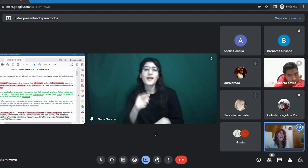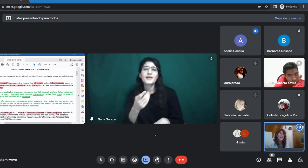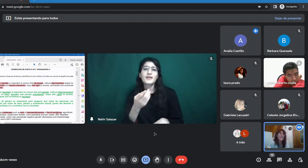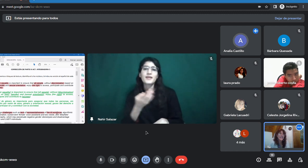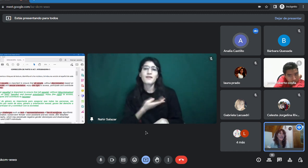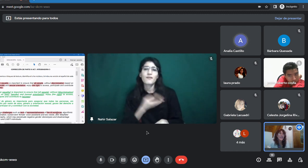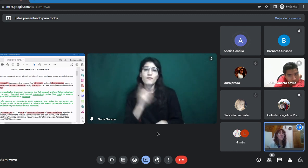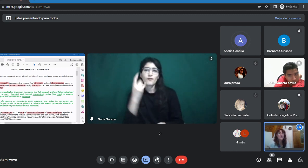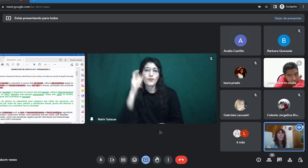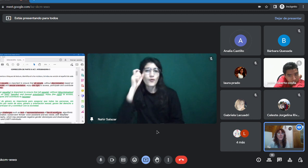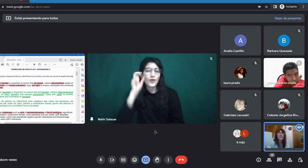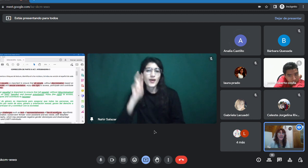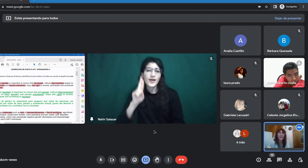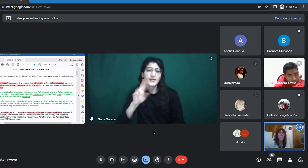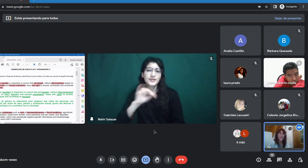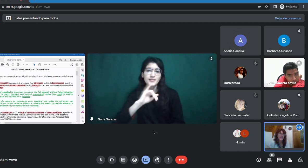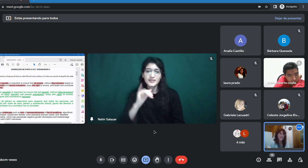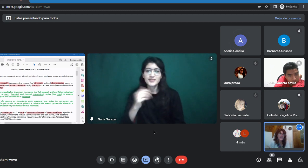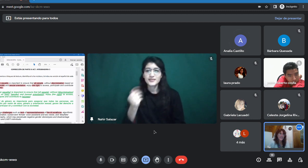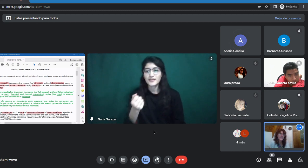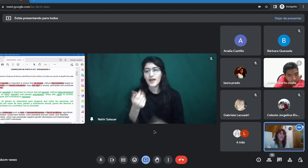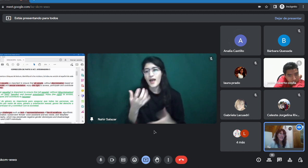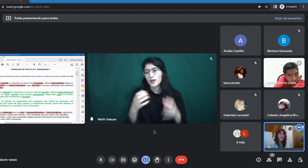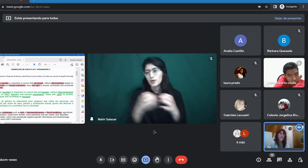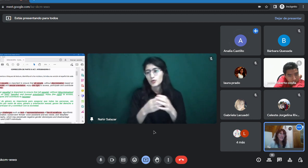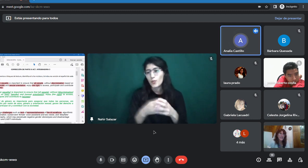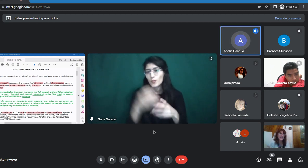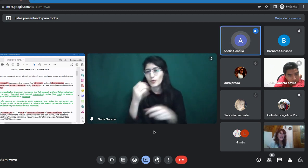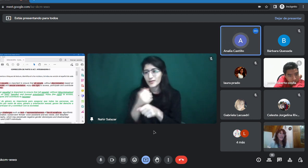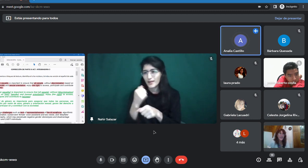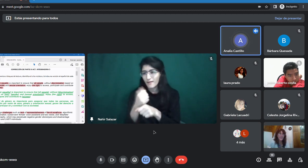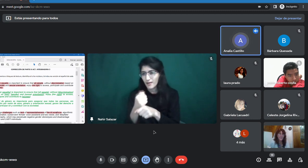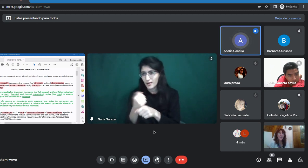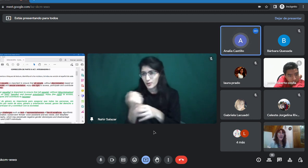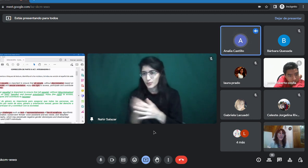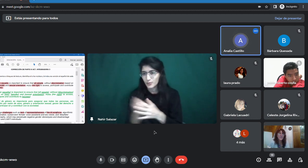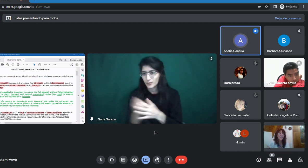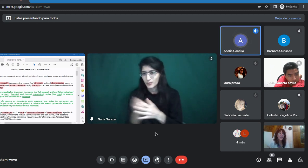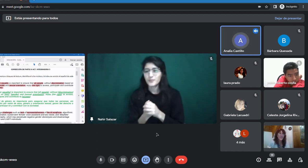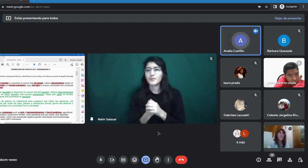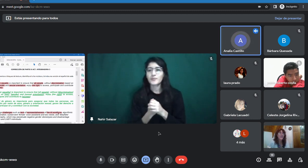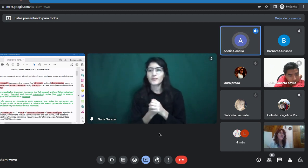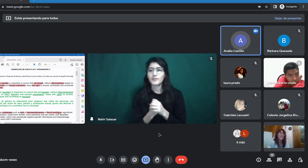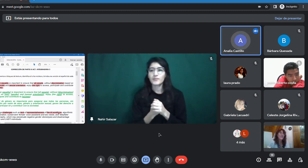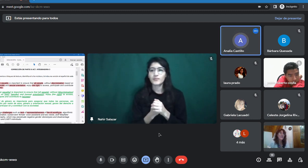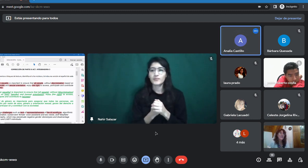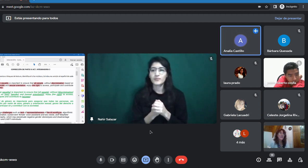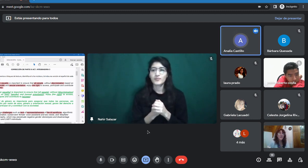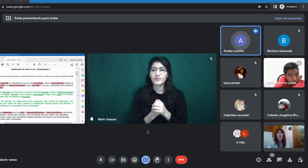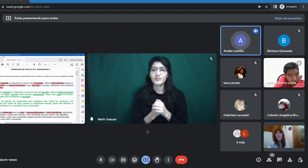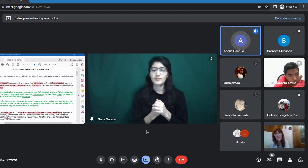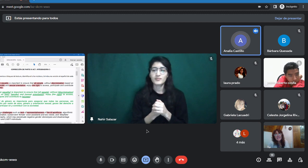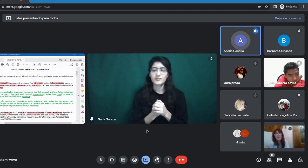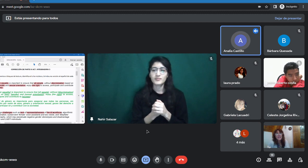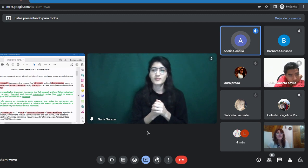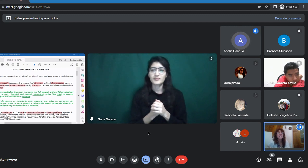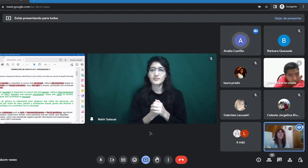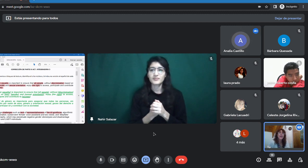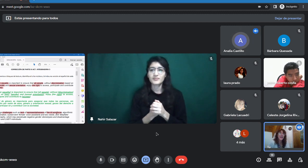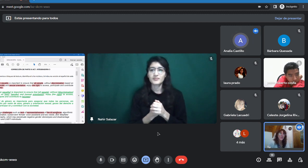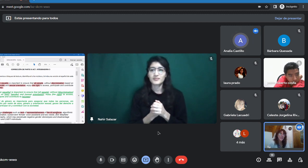laboral es el grupo de trabajadores, ¿sí? Claro, a eso se refiere. Como o